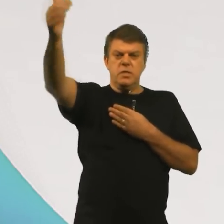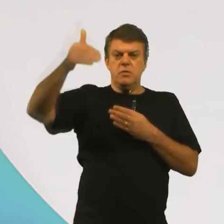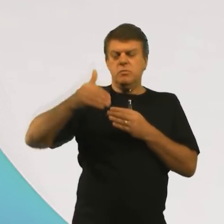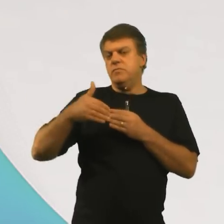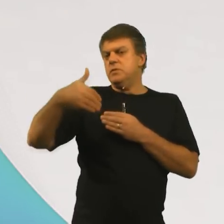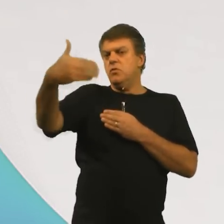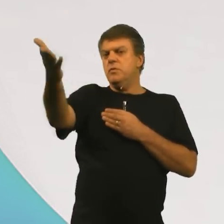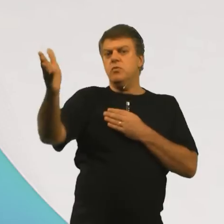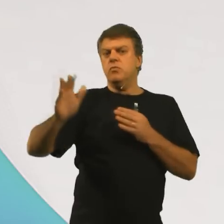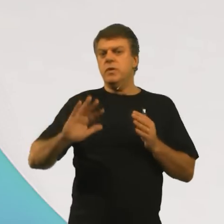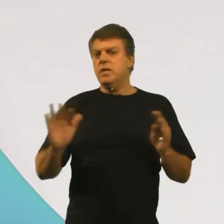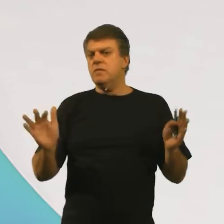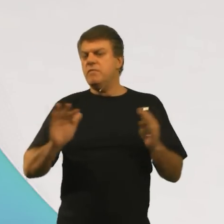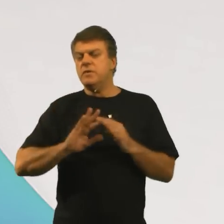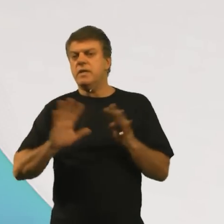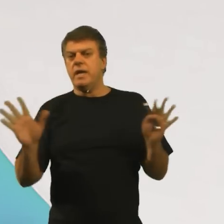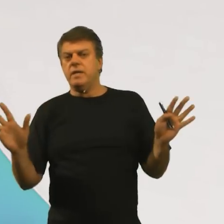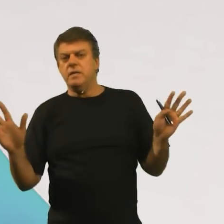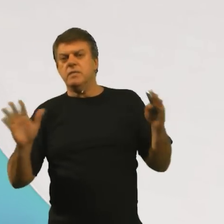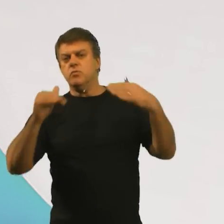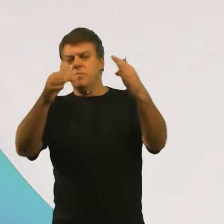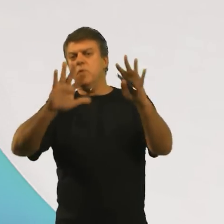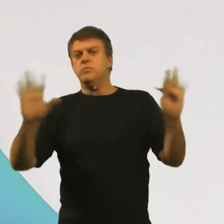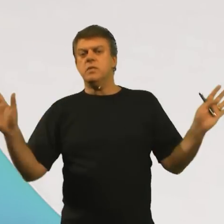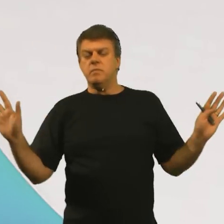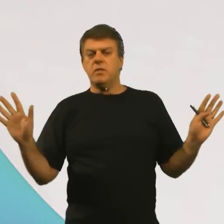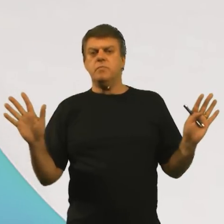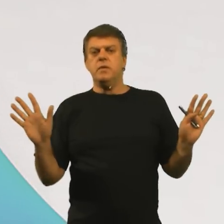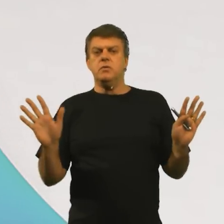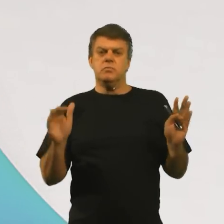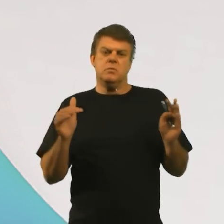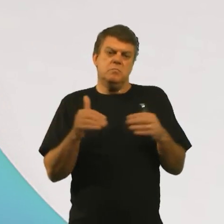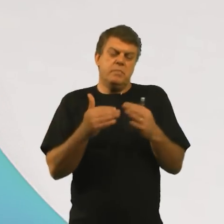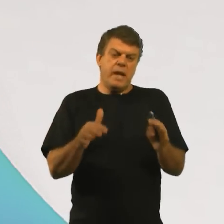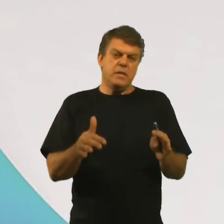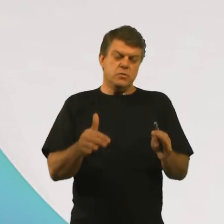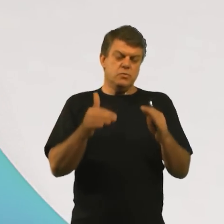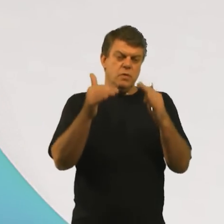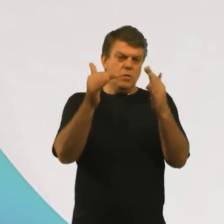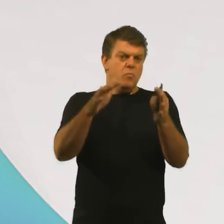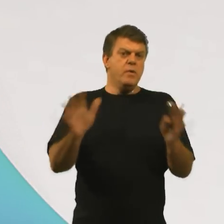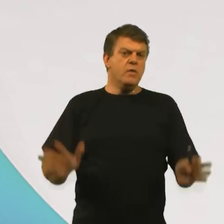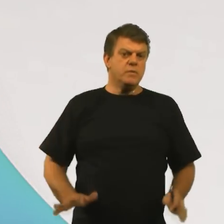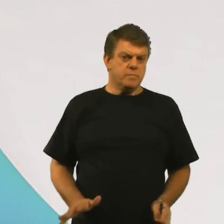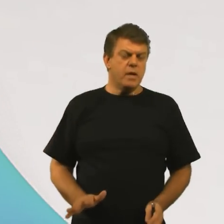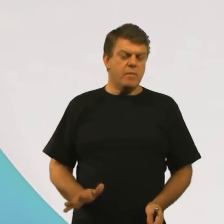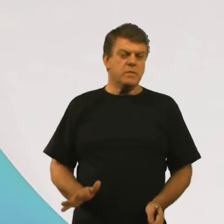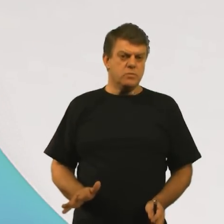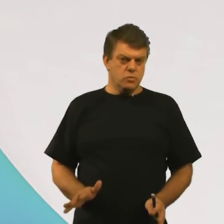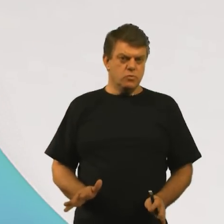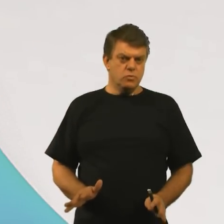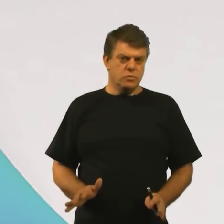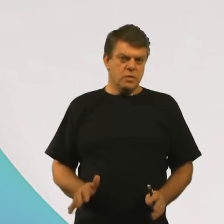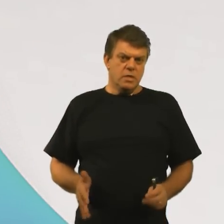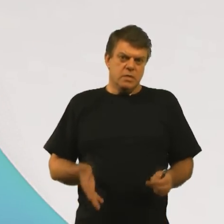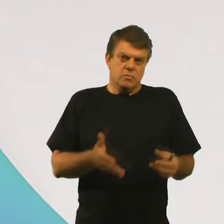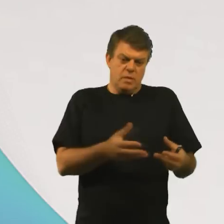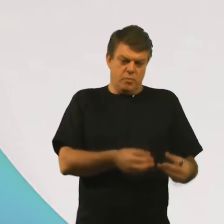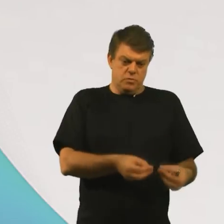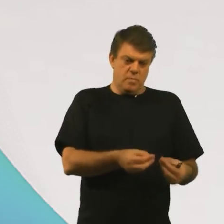dinheiro e você combinou com ele que vai ficar no banco um determinado período. Para isso, o banco vai te pagar uma taxa de juros. Então, depósito